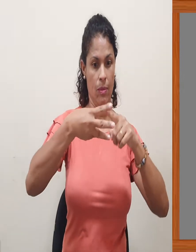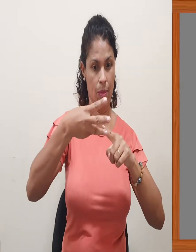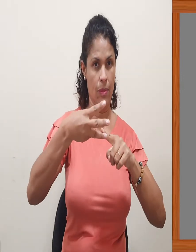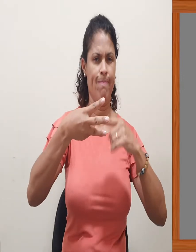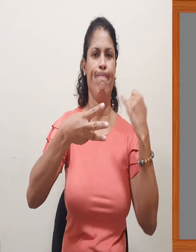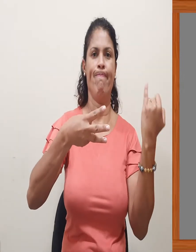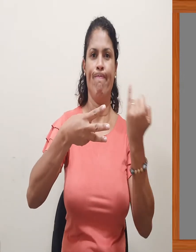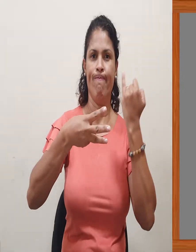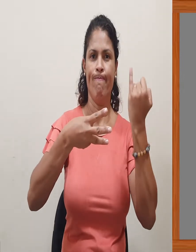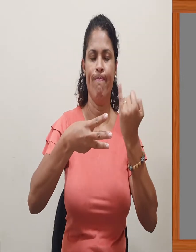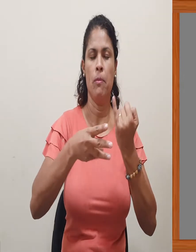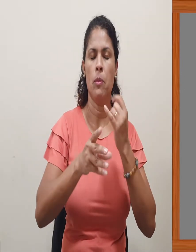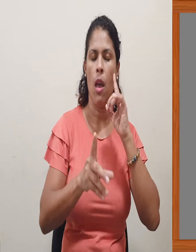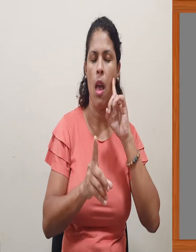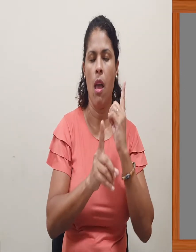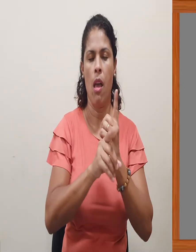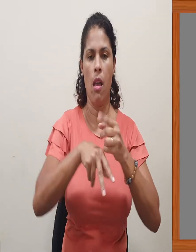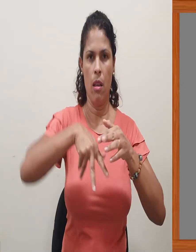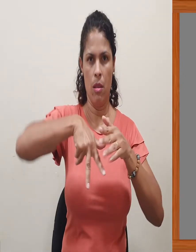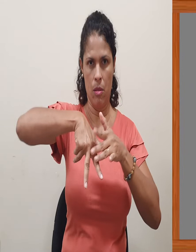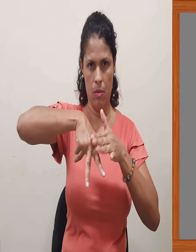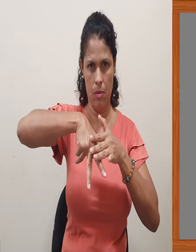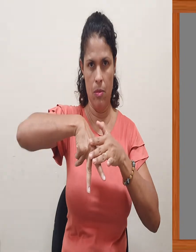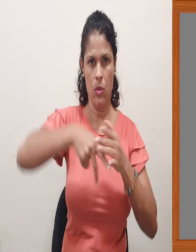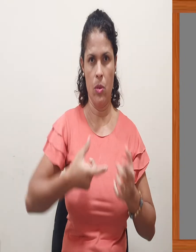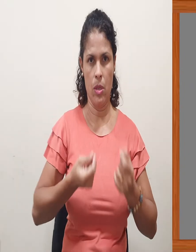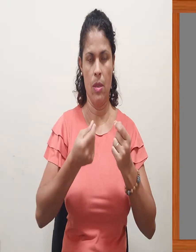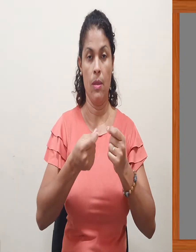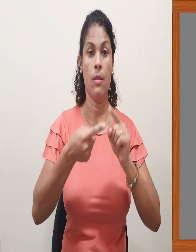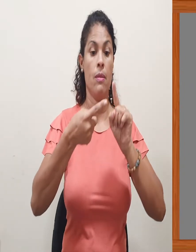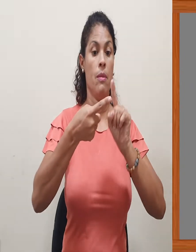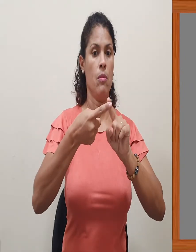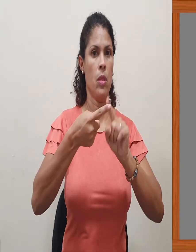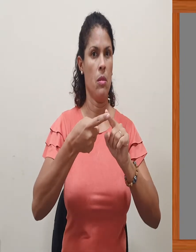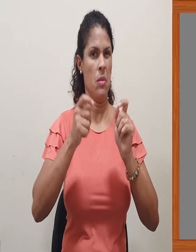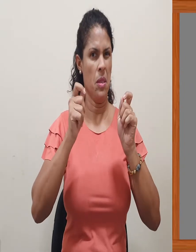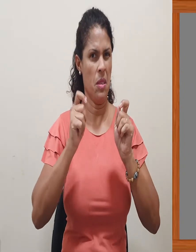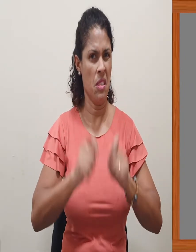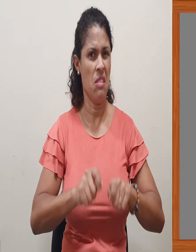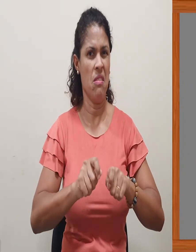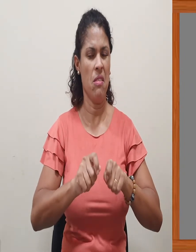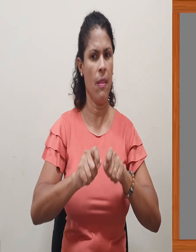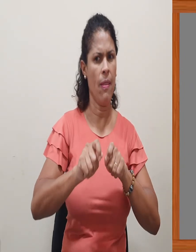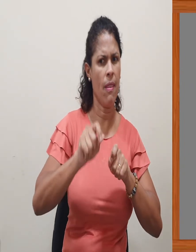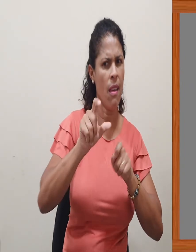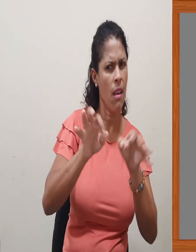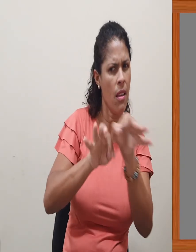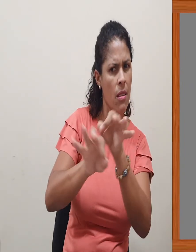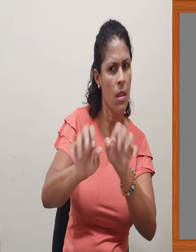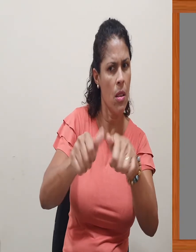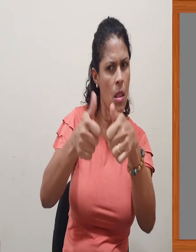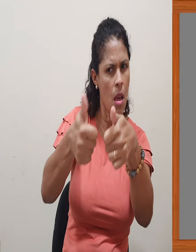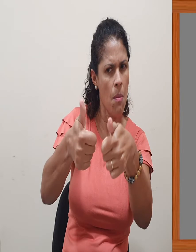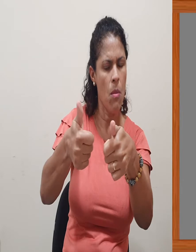As células tumorais malignas apresentam três características muito importantes na fisiopatologia